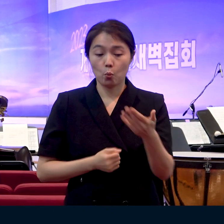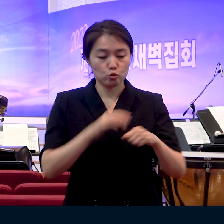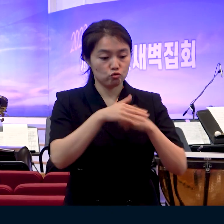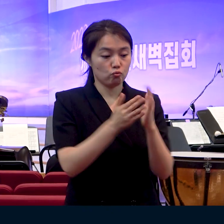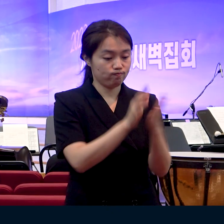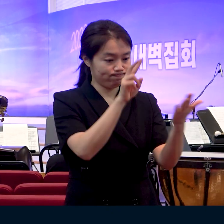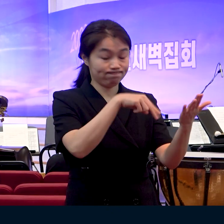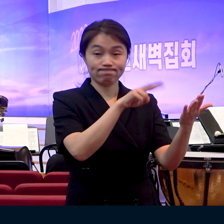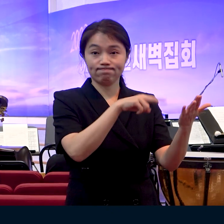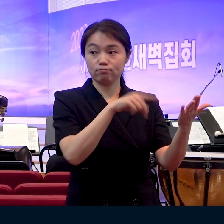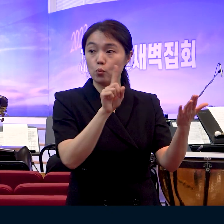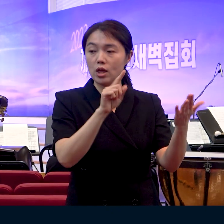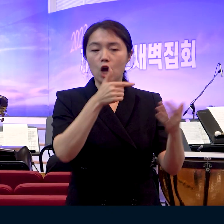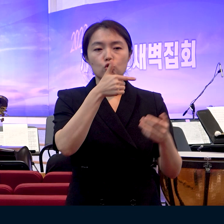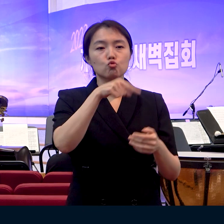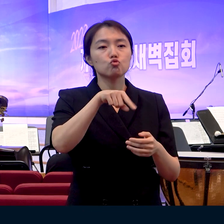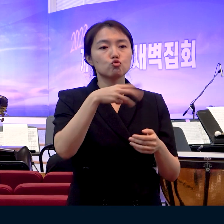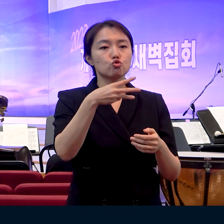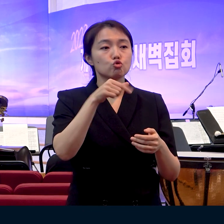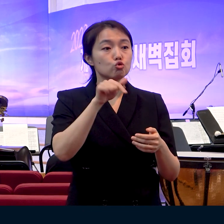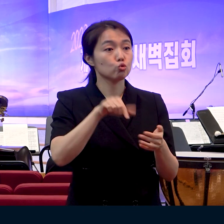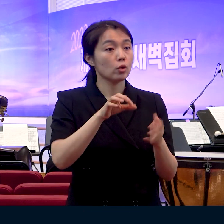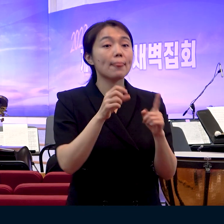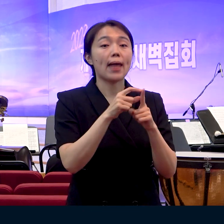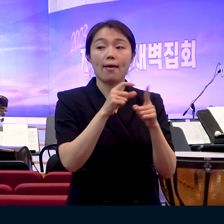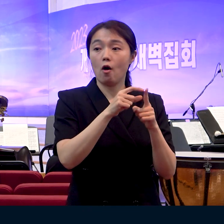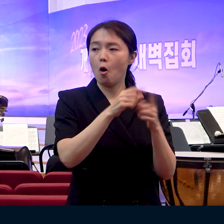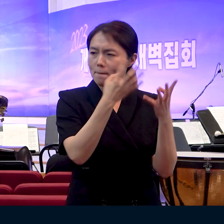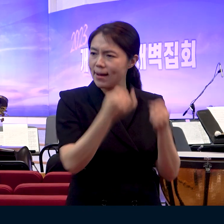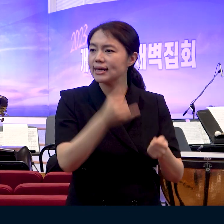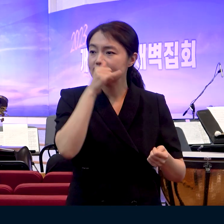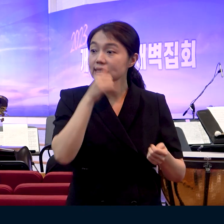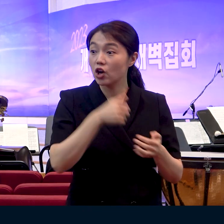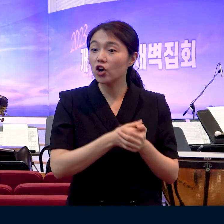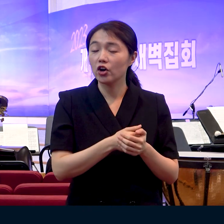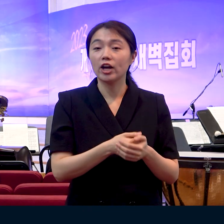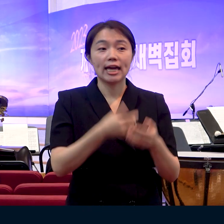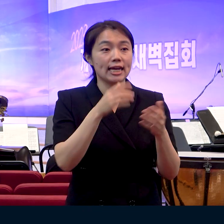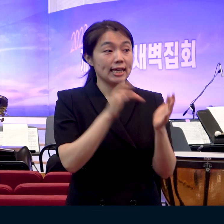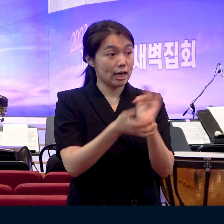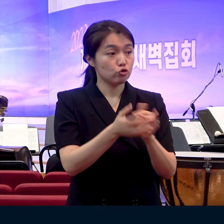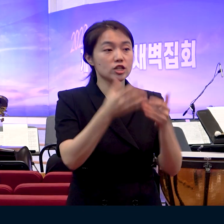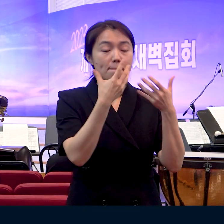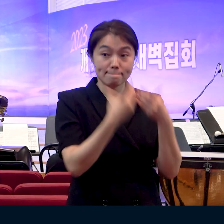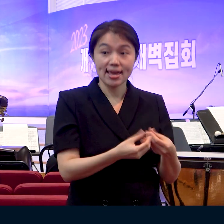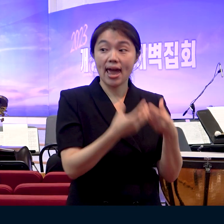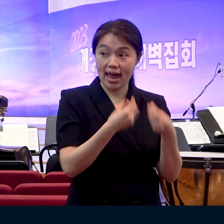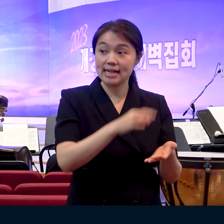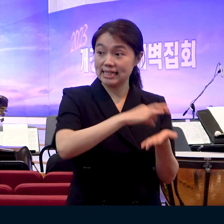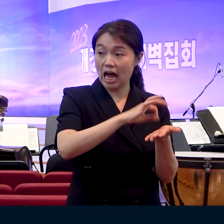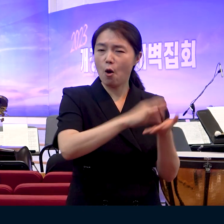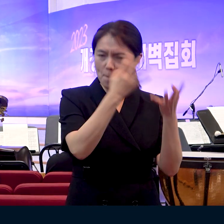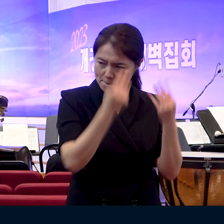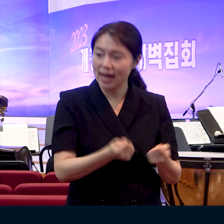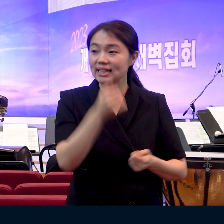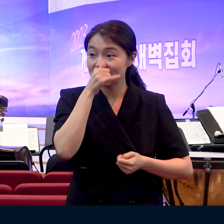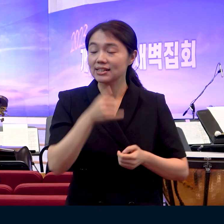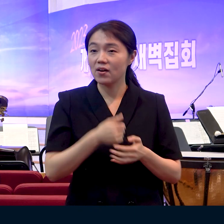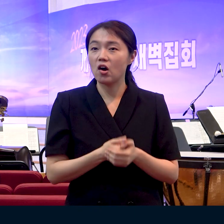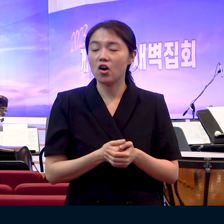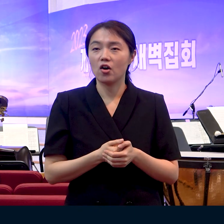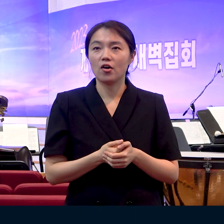보면 누룩이란 말이 참 많이 나옵니다. 예수님께서 비유로 많이 사용하시는 말이에요.